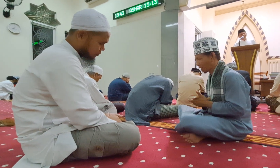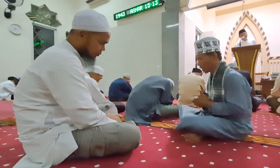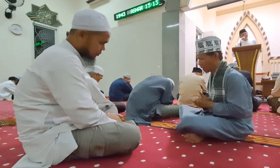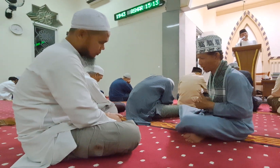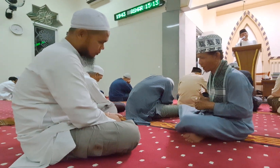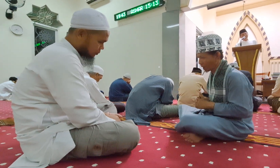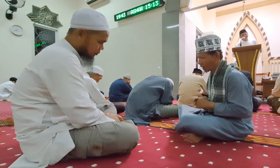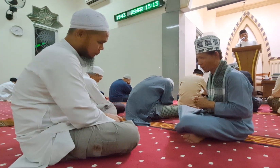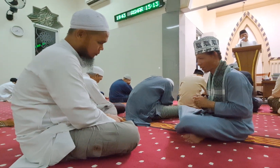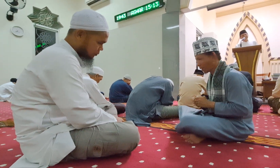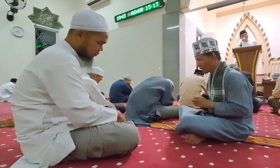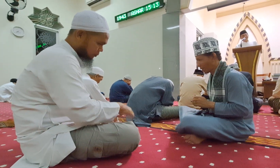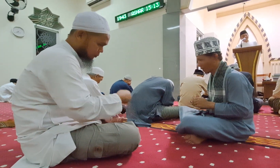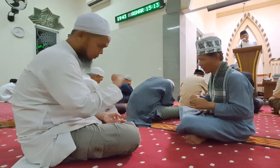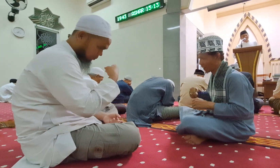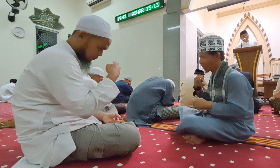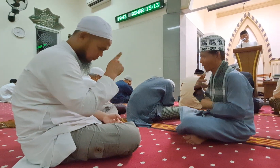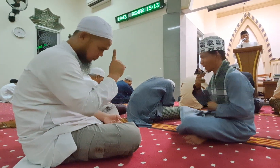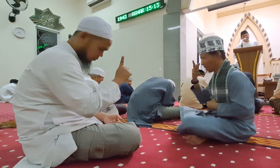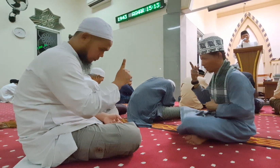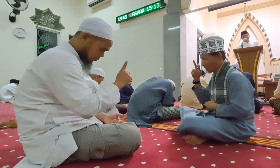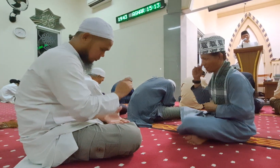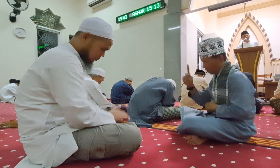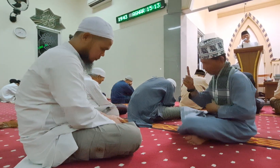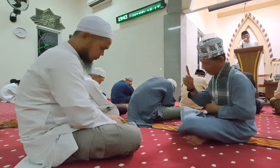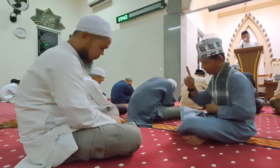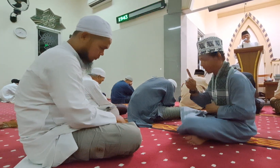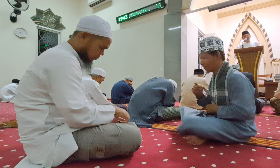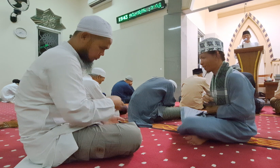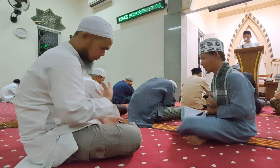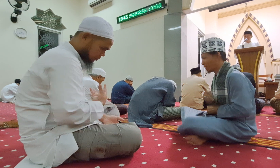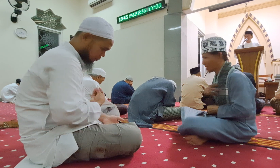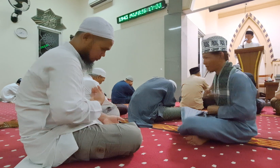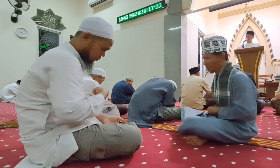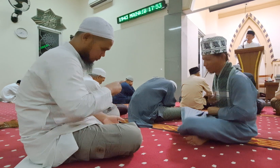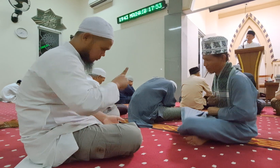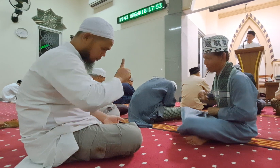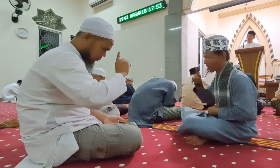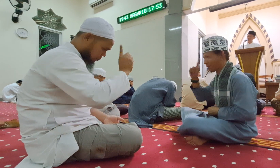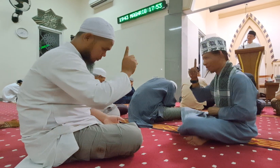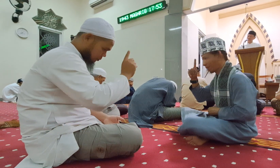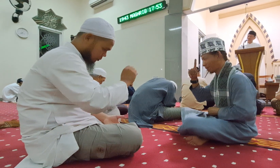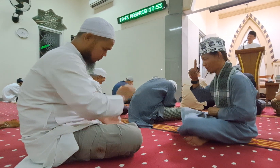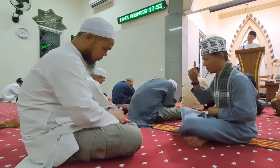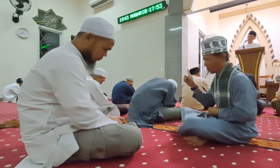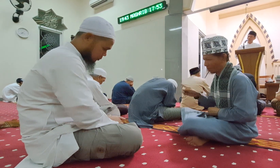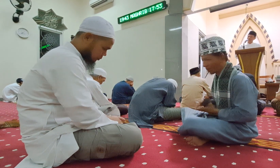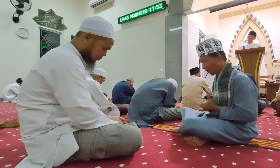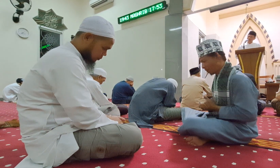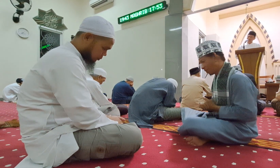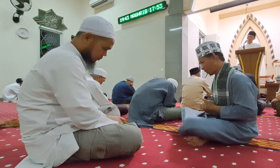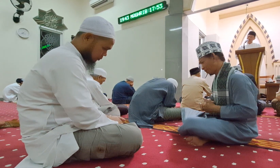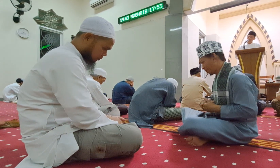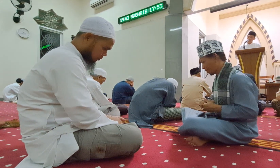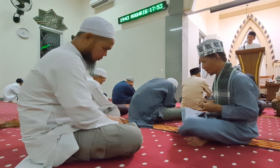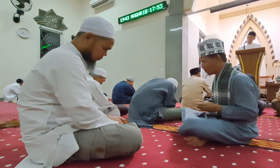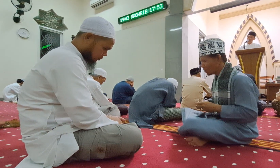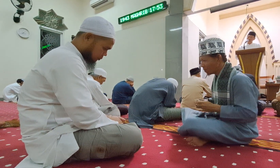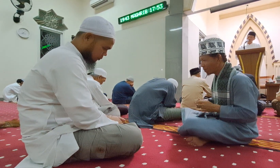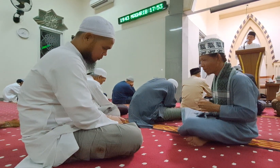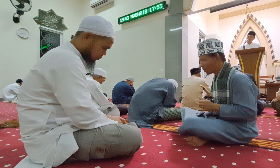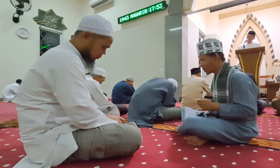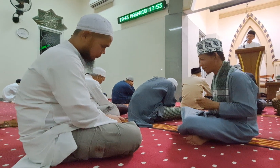makna pertama dari fatwa adalah sebagaimana yang diungkap oleh Al Imam